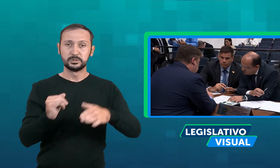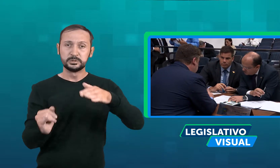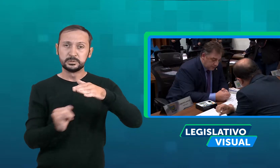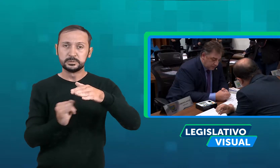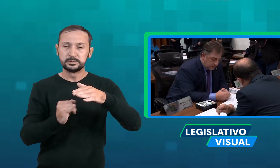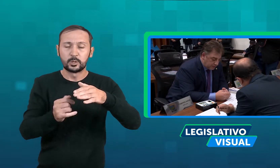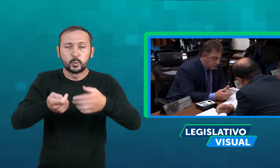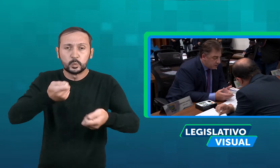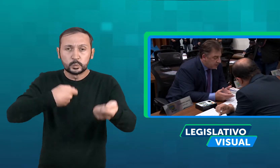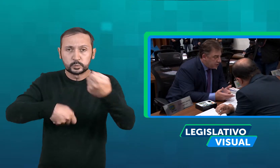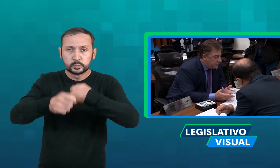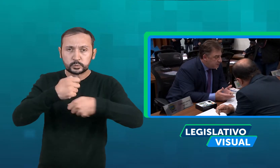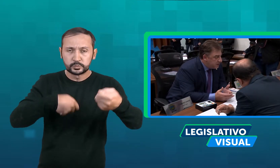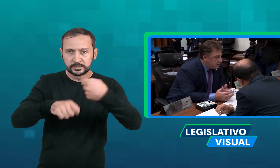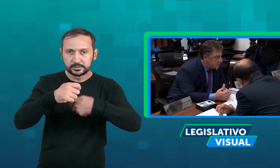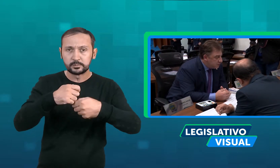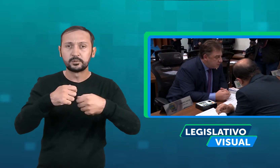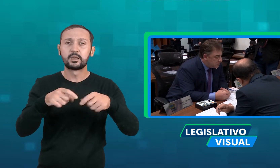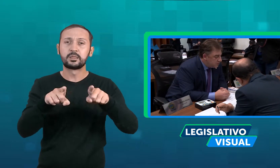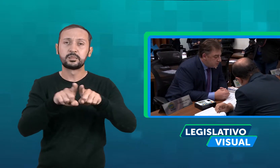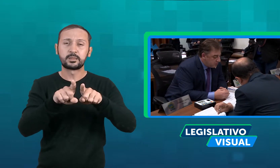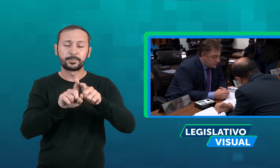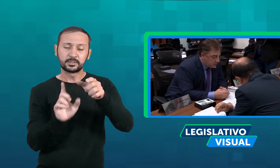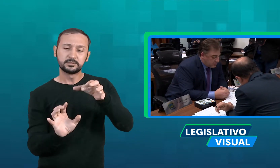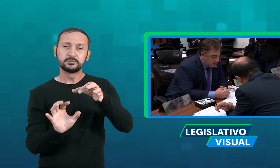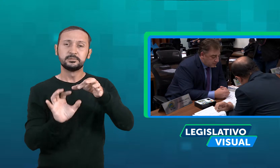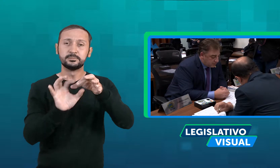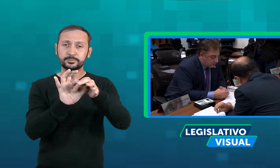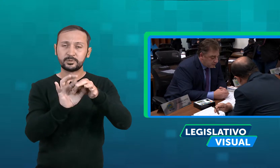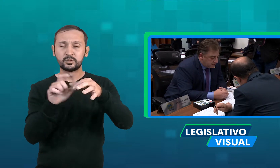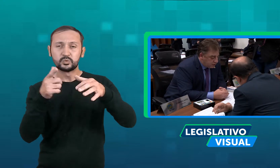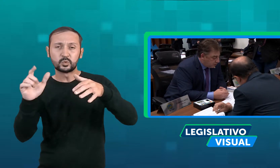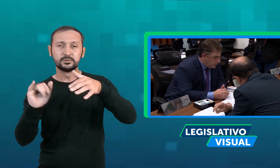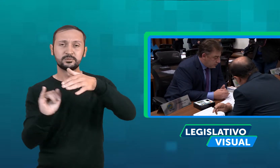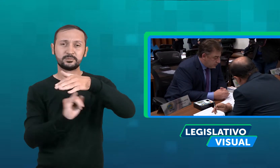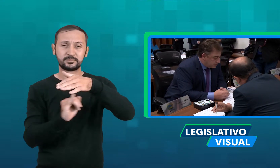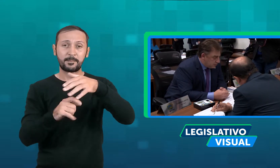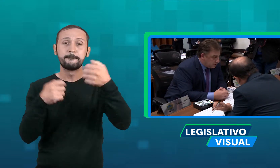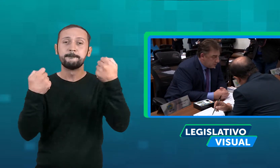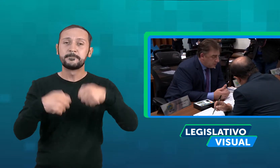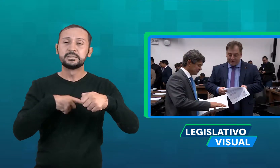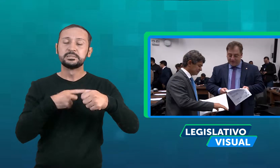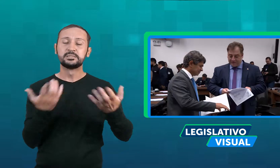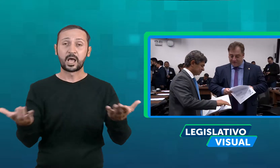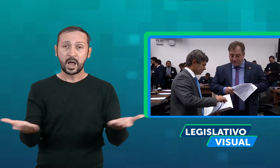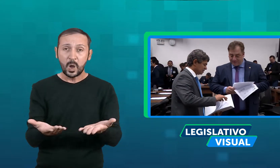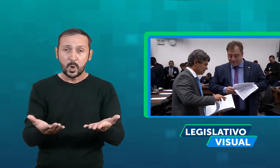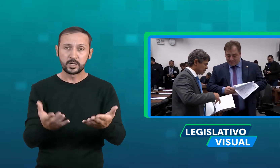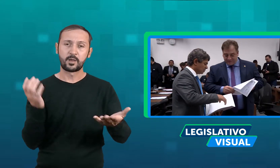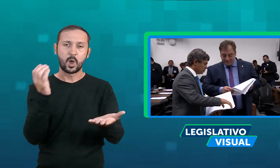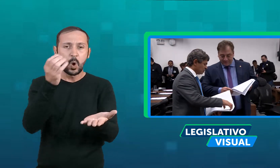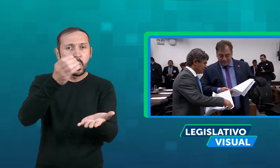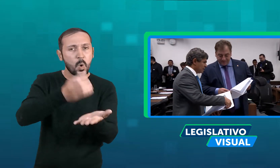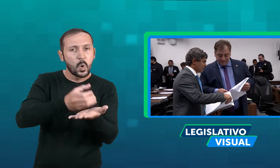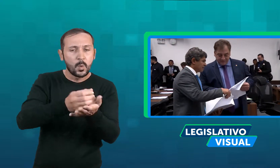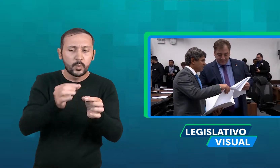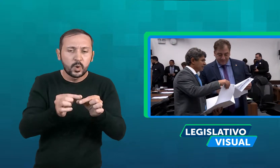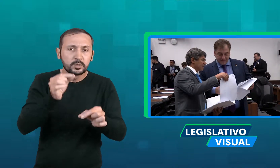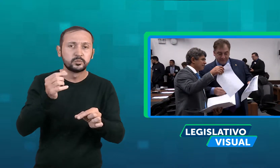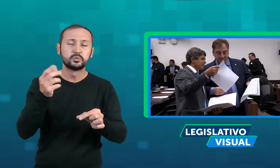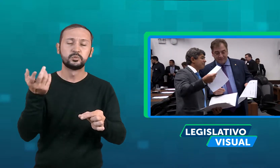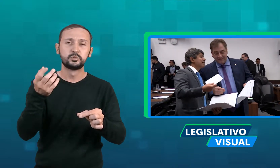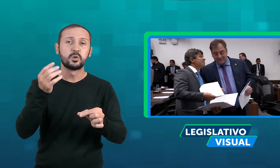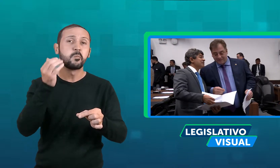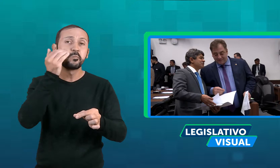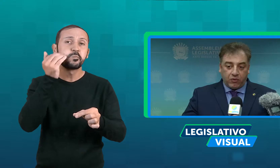administração direta, autárquica e fundações devem substituir copos e canudos elaborados à